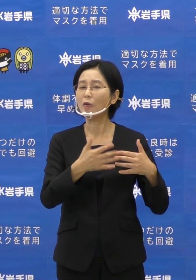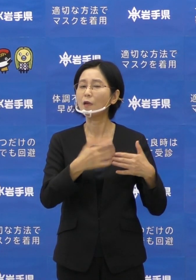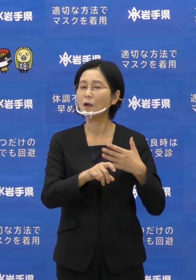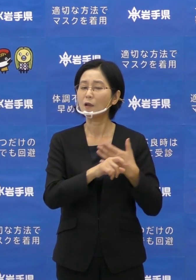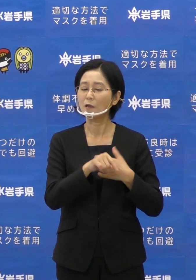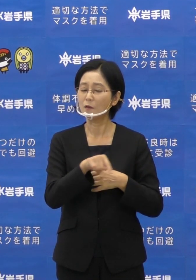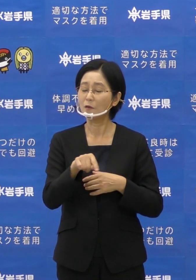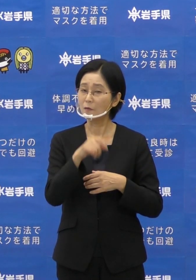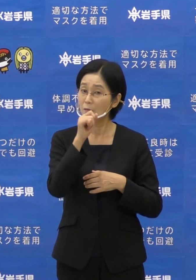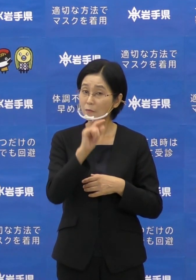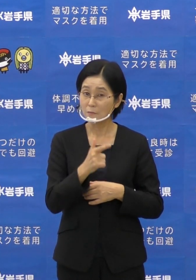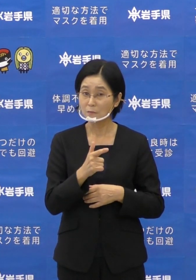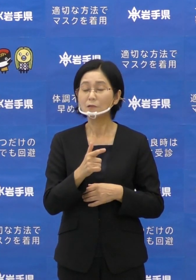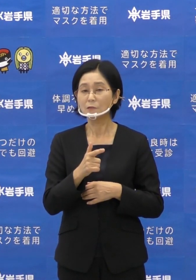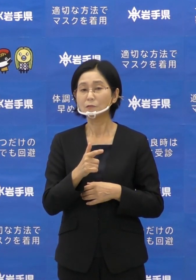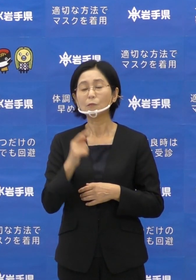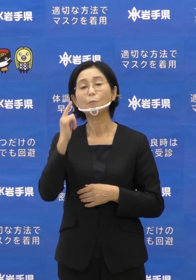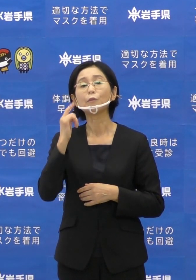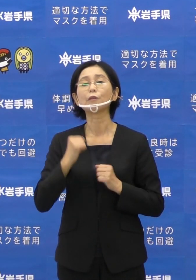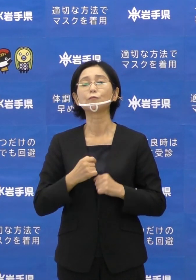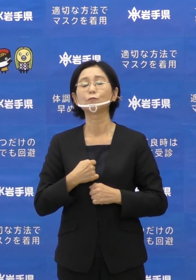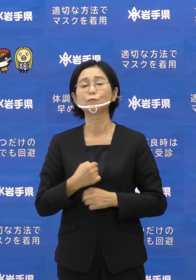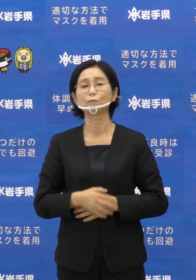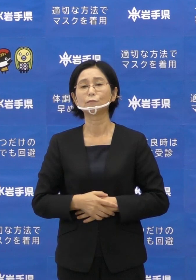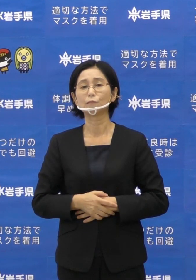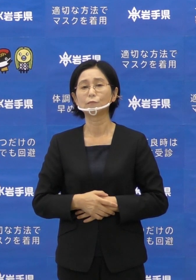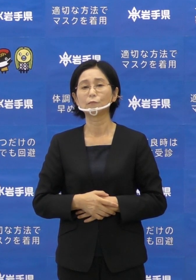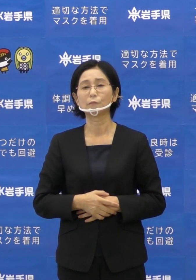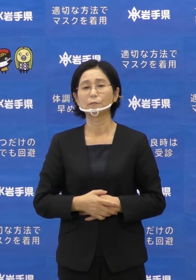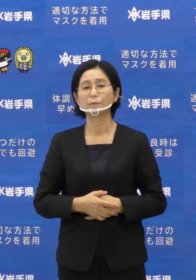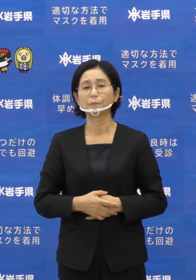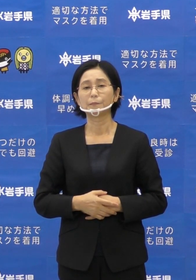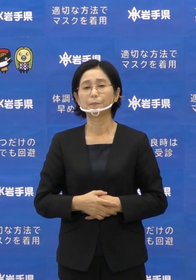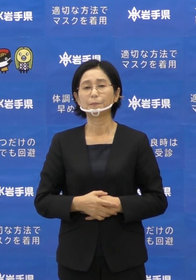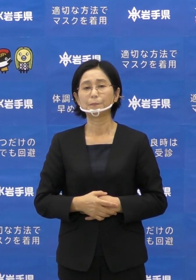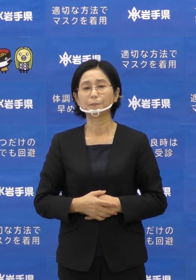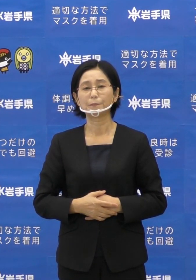だとは思っているんですけれども、